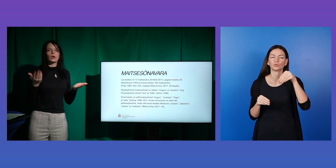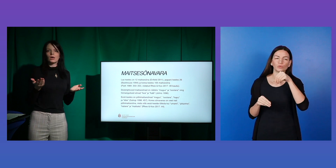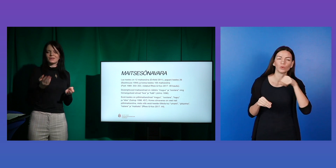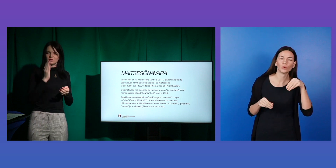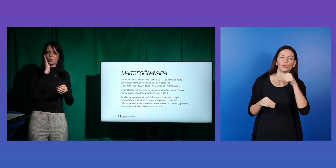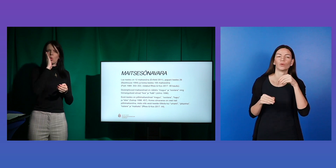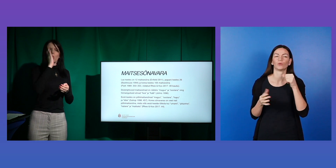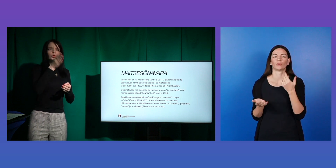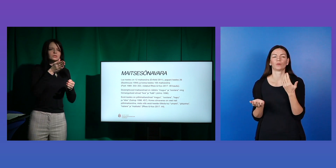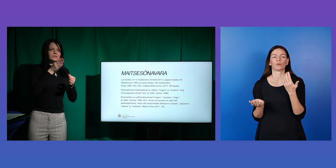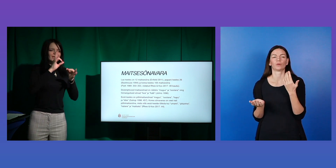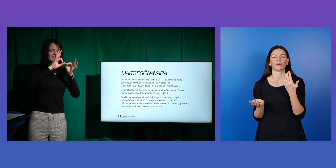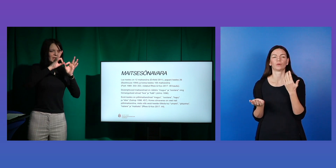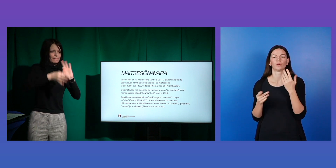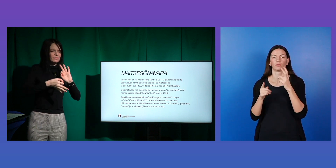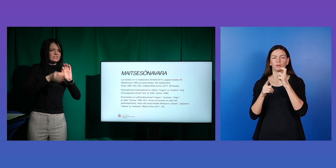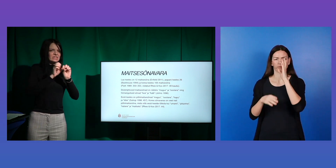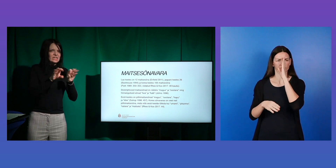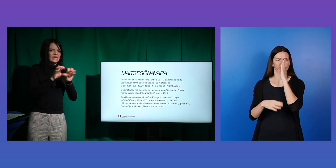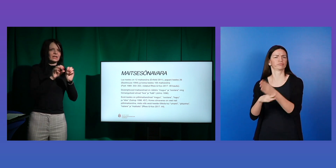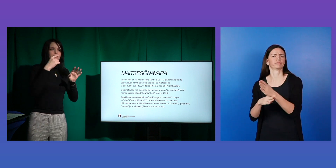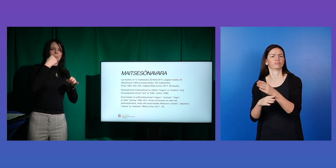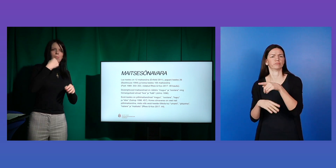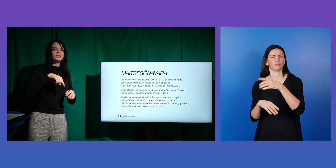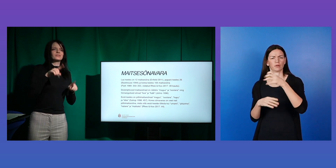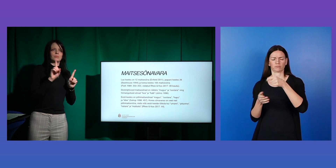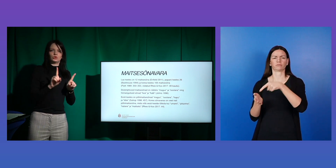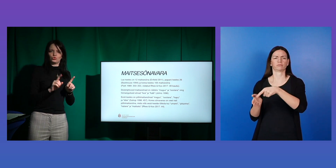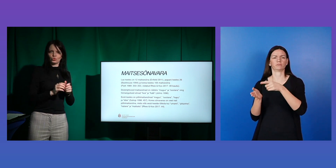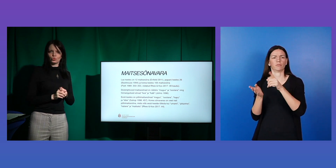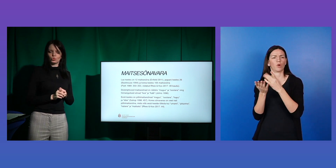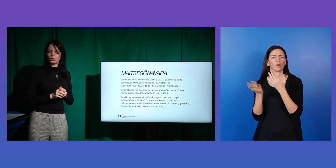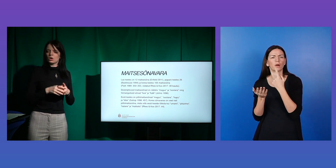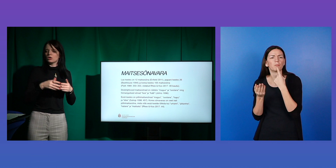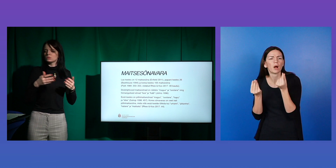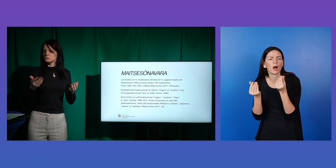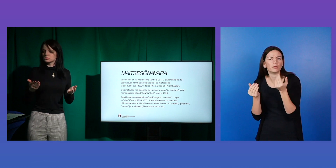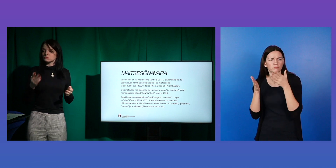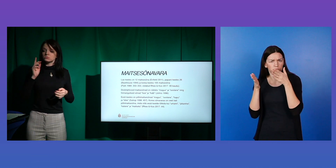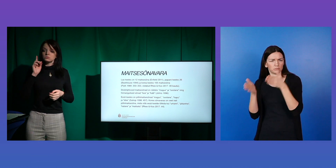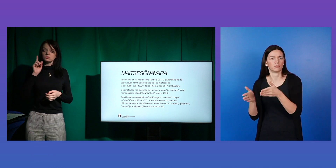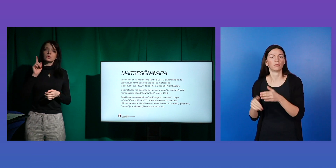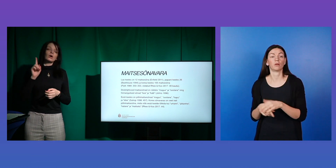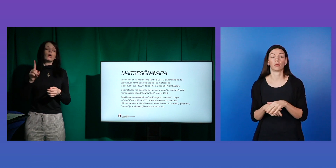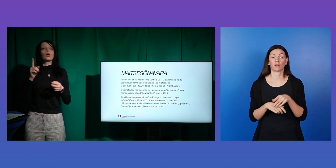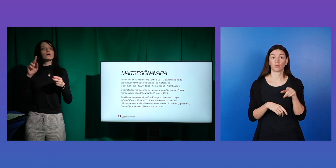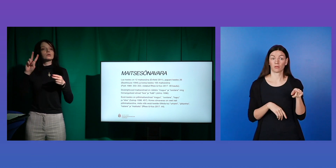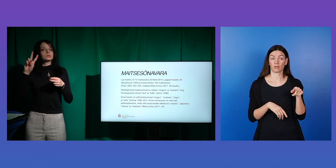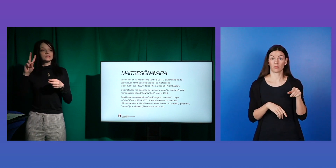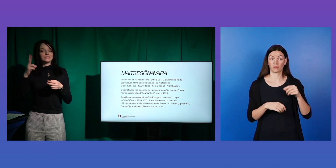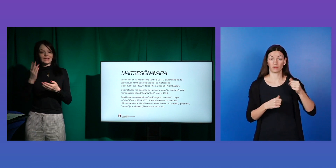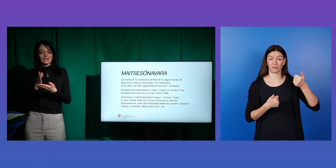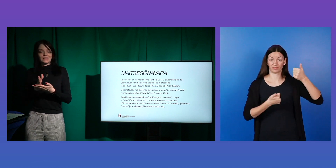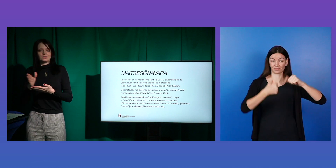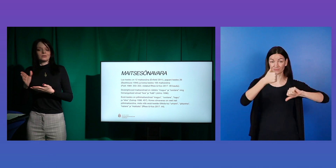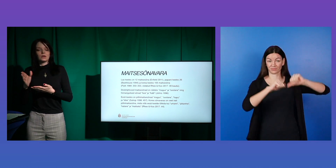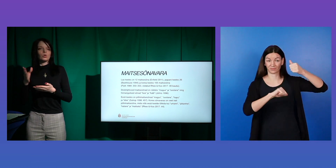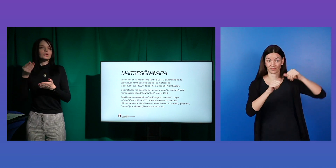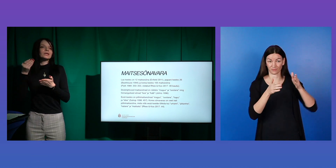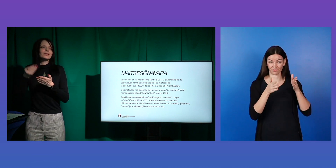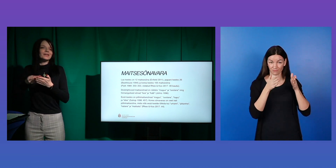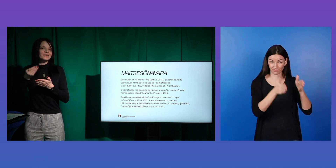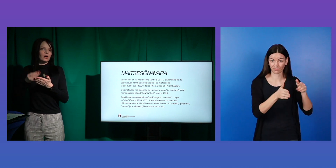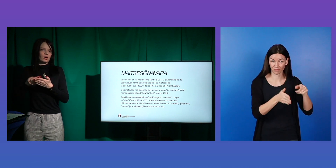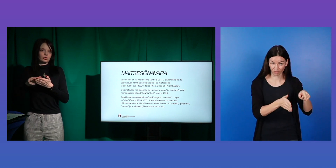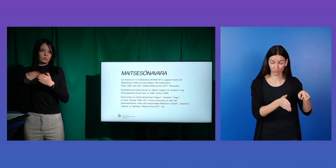magus, soolane. Et see täpselt otse kirjeldab seda maitset, mis mõnel toidul on. Ja